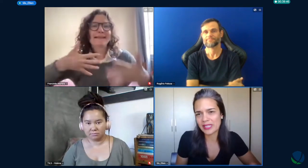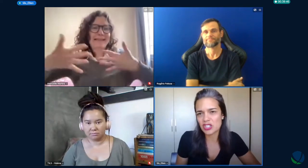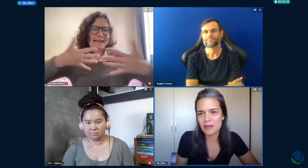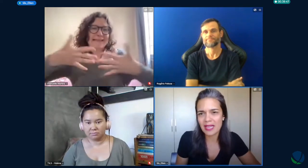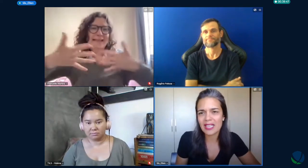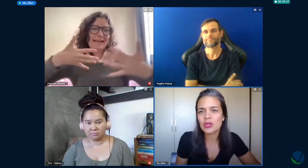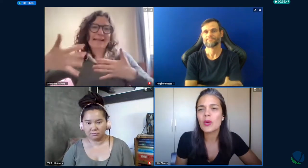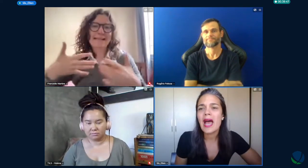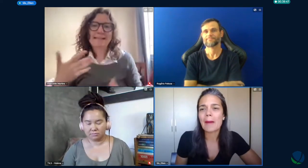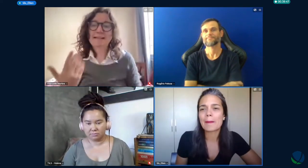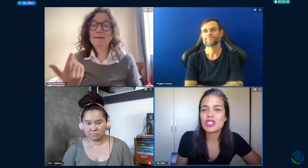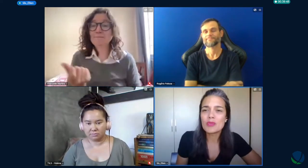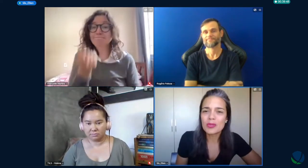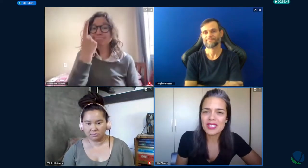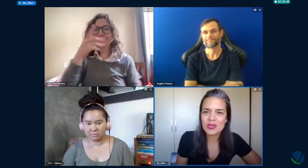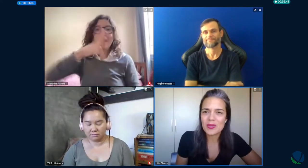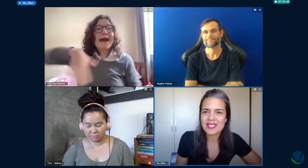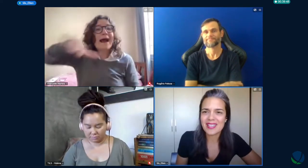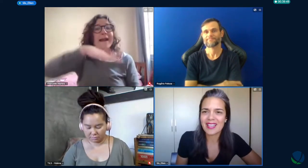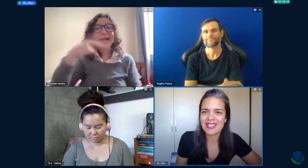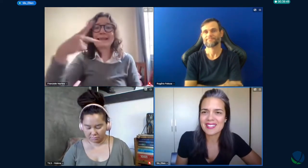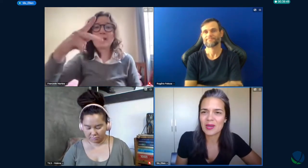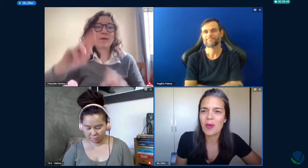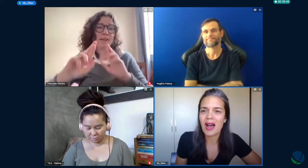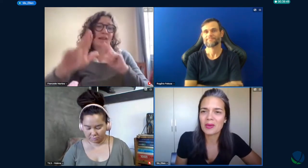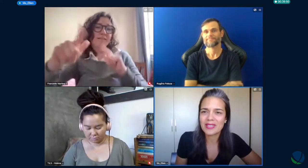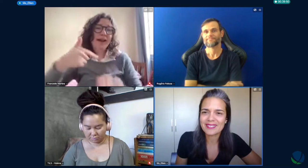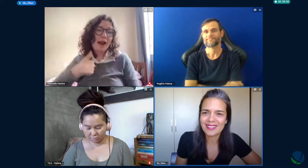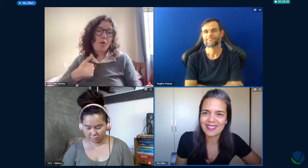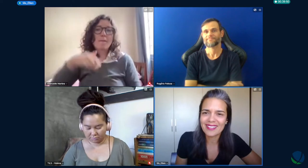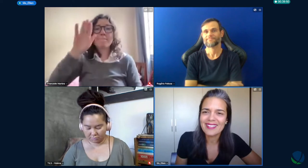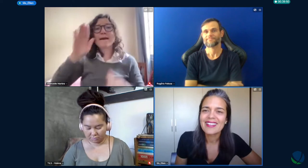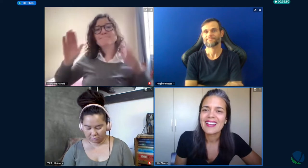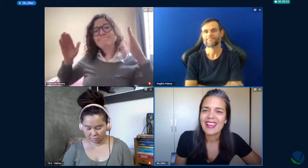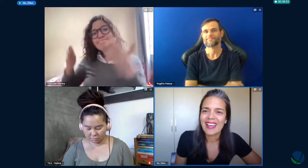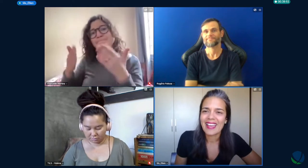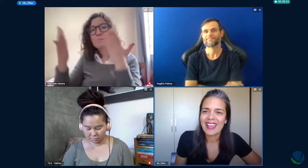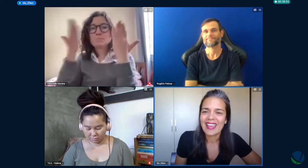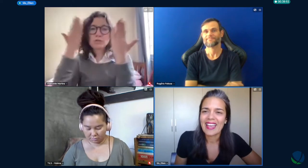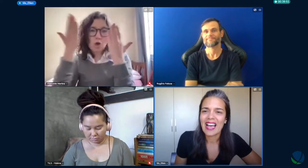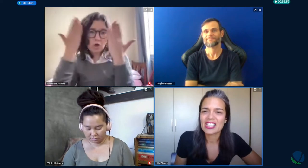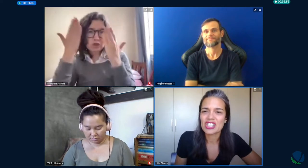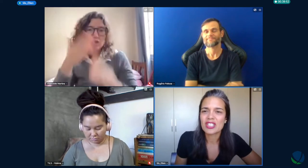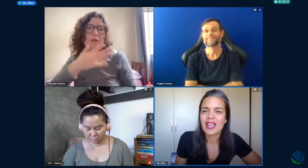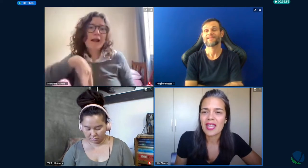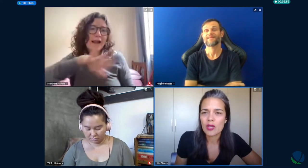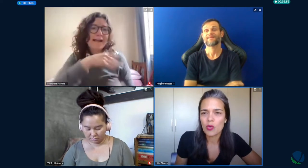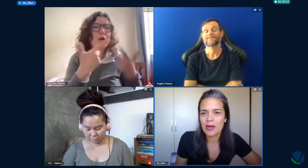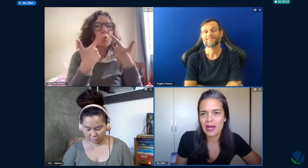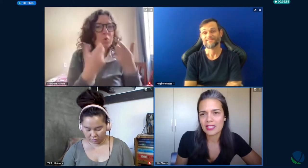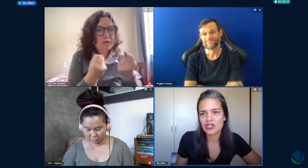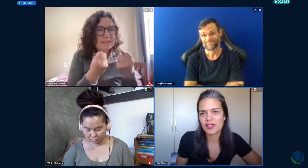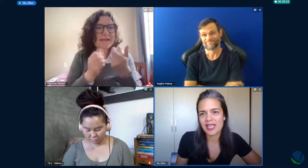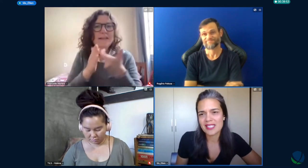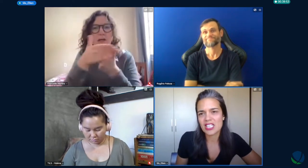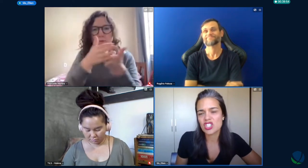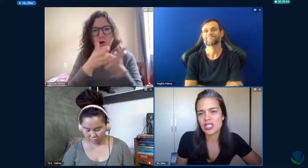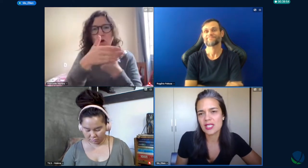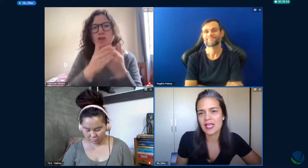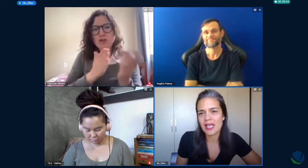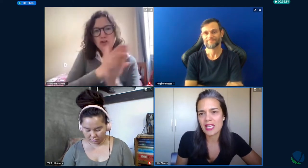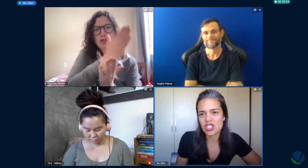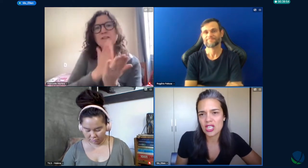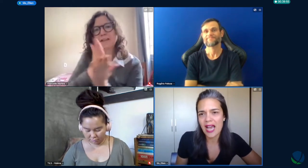fazer o entendimento. Aprendi muitas coisas em relação ao DETRAN. A gente tem uma